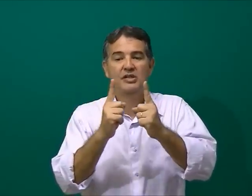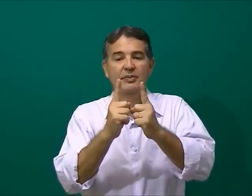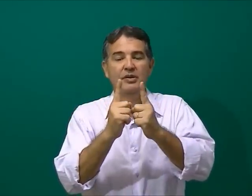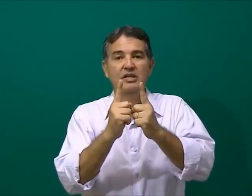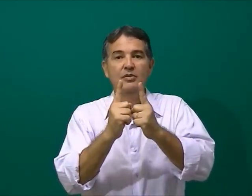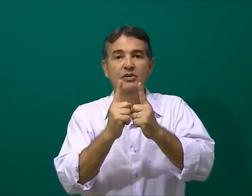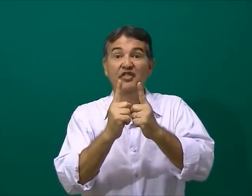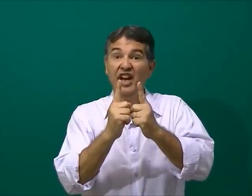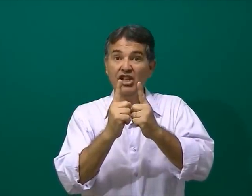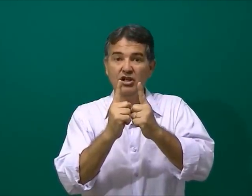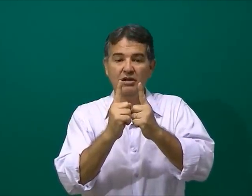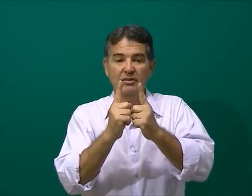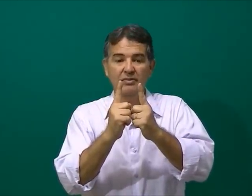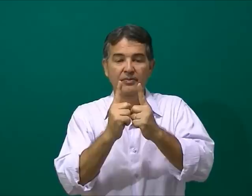se aproximam de frente